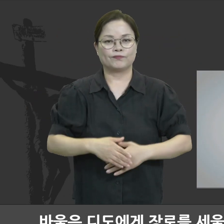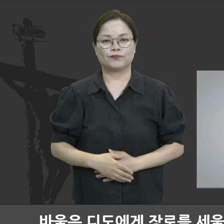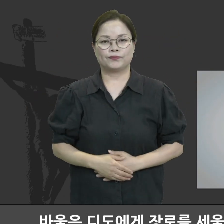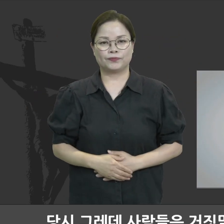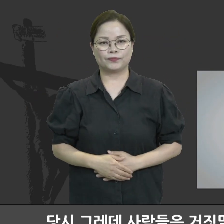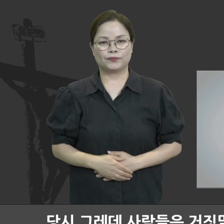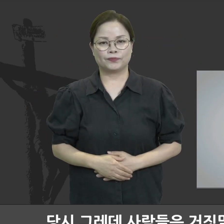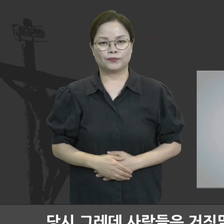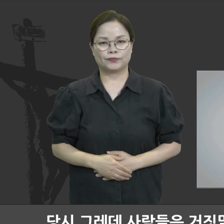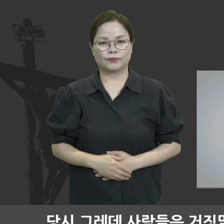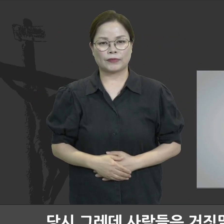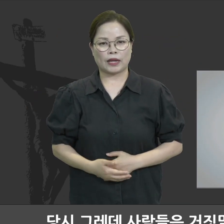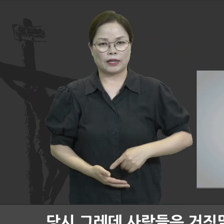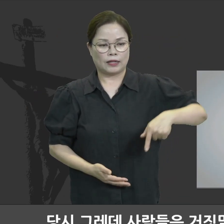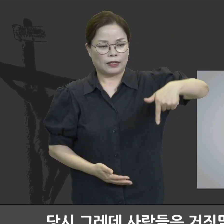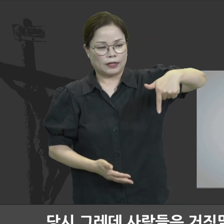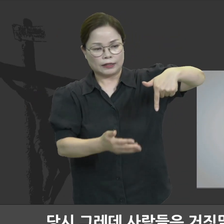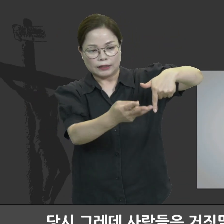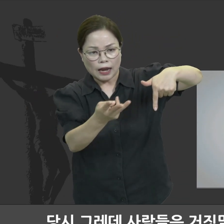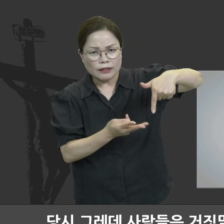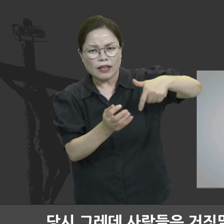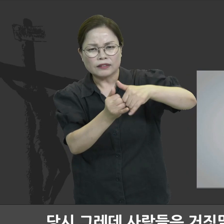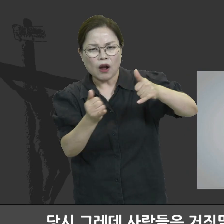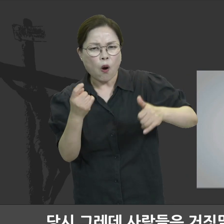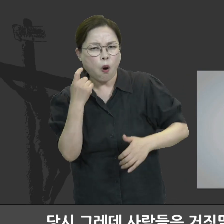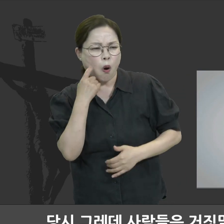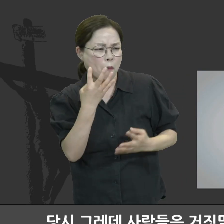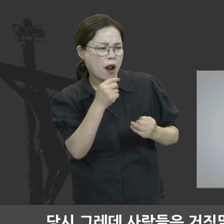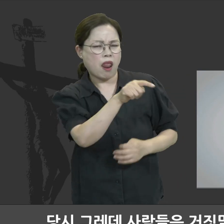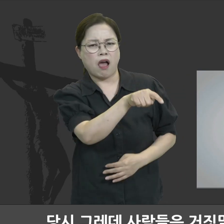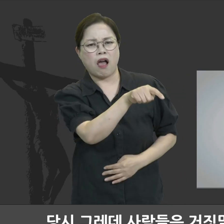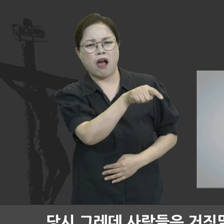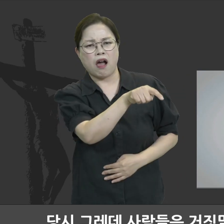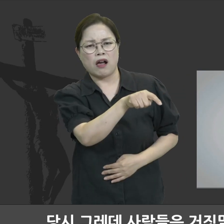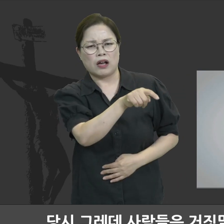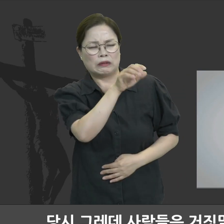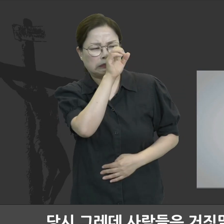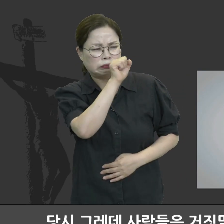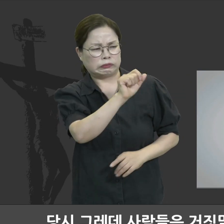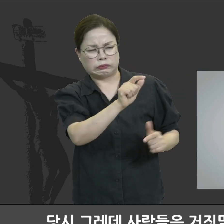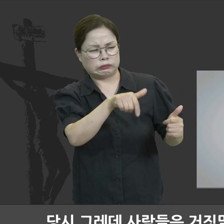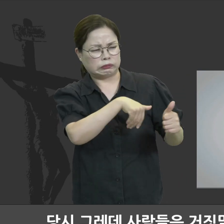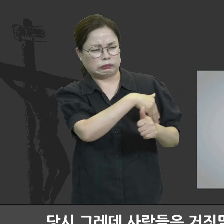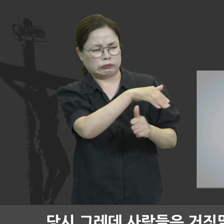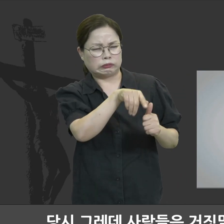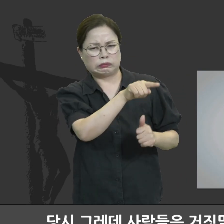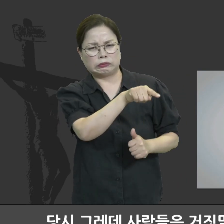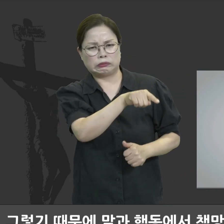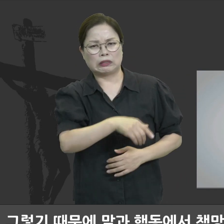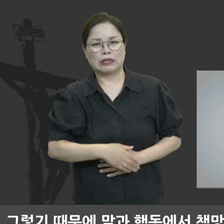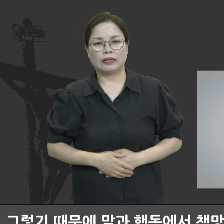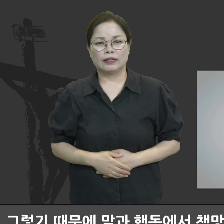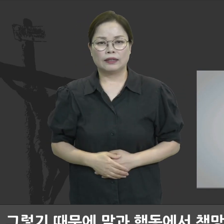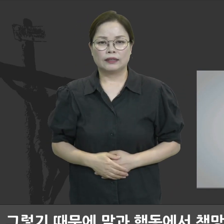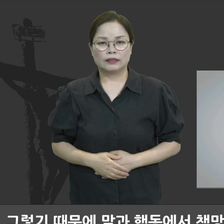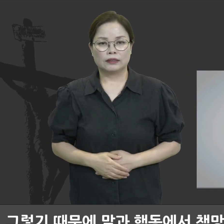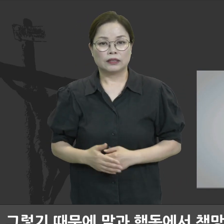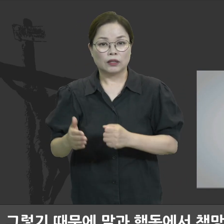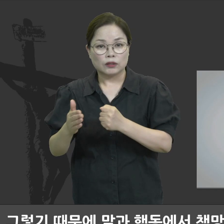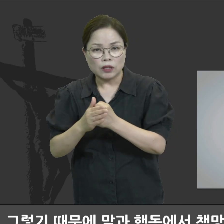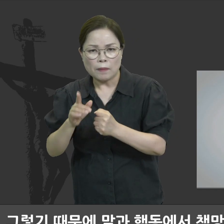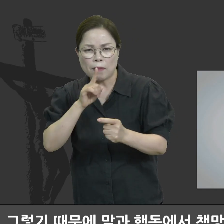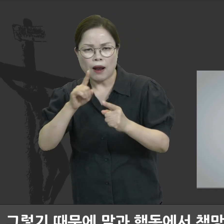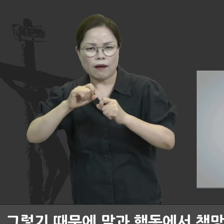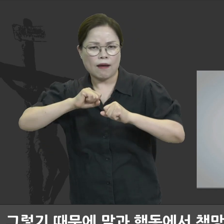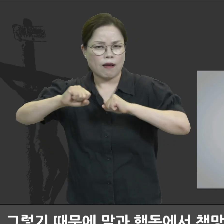가르쳐줍니다. 당시 그레데 사람들은 거짓말을 많이 한다는 좋지 않은 이미지가 있었습니다. 그렇기